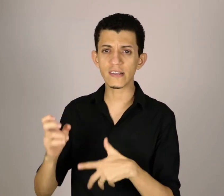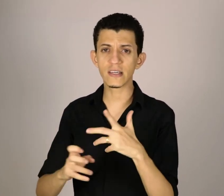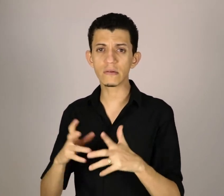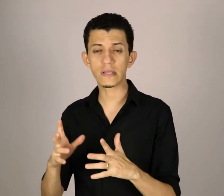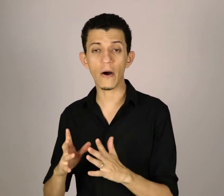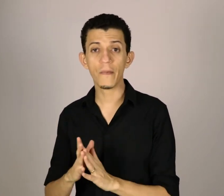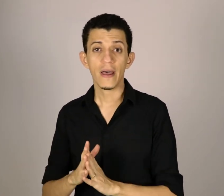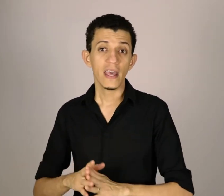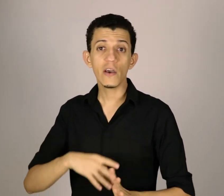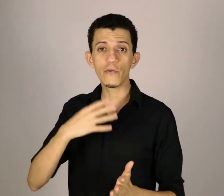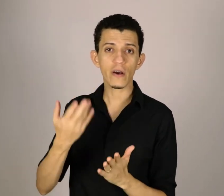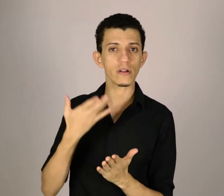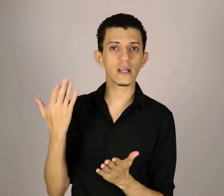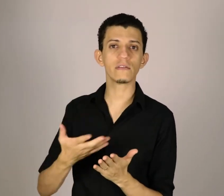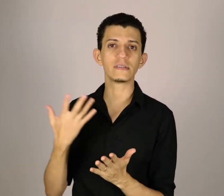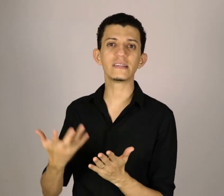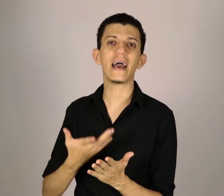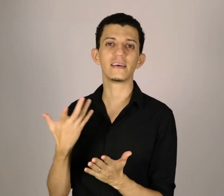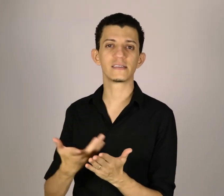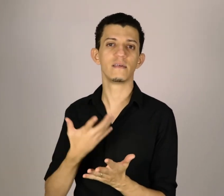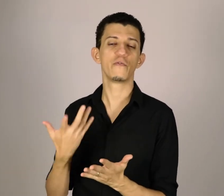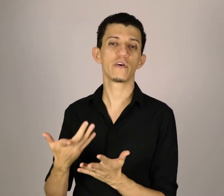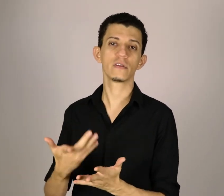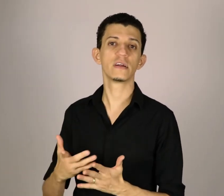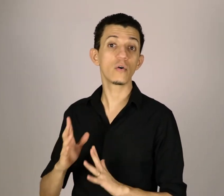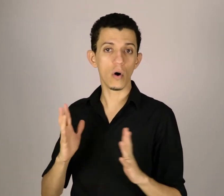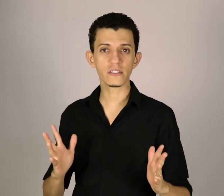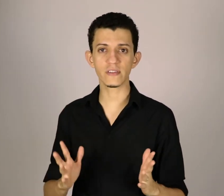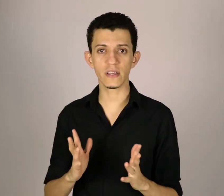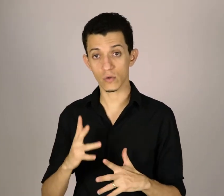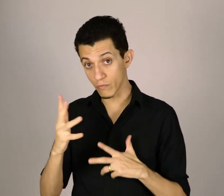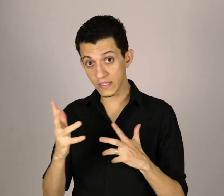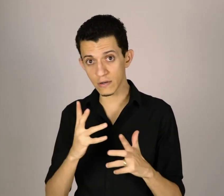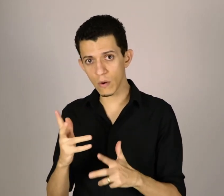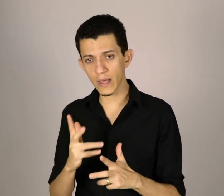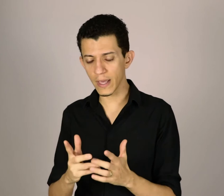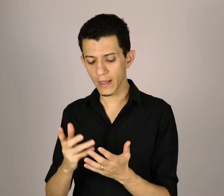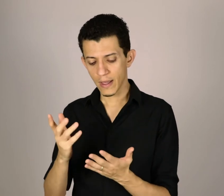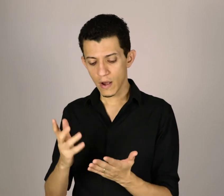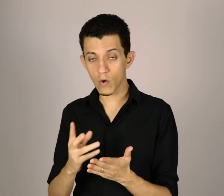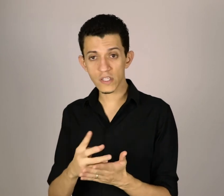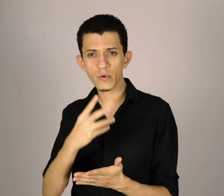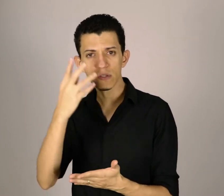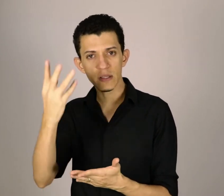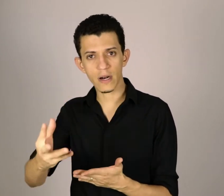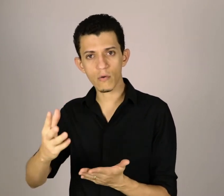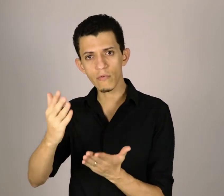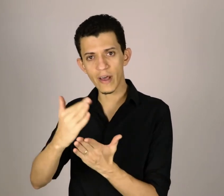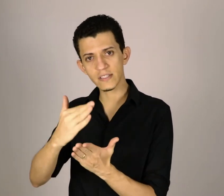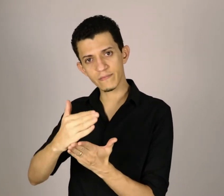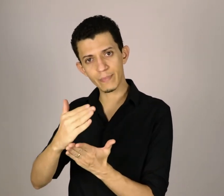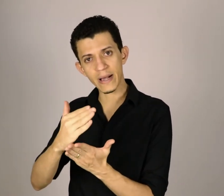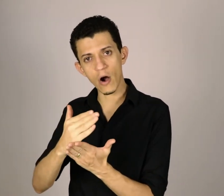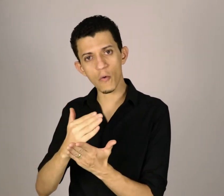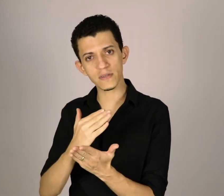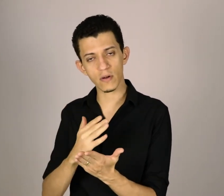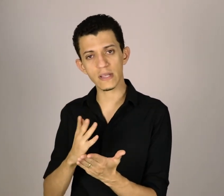conversando e tal, e eu fui anotando as ideias. Eu fui anotando, eu gosto de fazer, estou conversando com alguém, eu gosto de me concentrar na conversa e pegar algumas